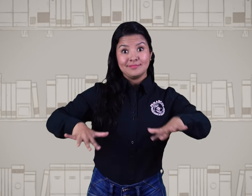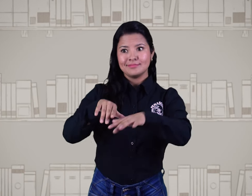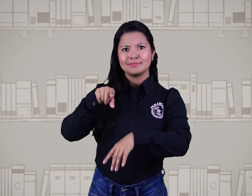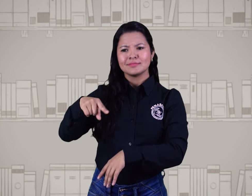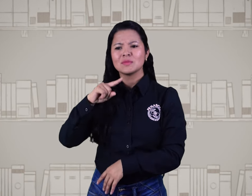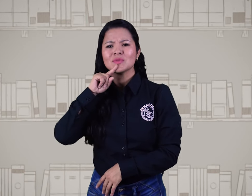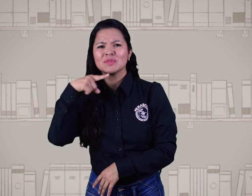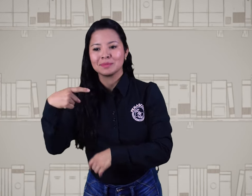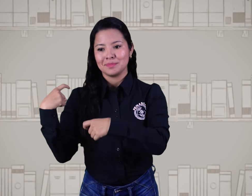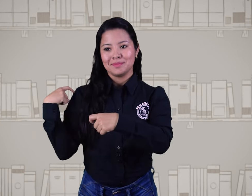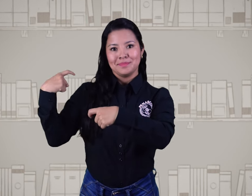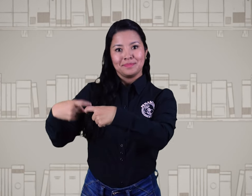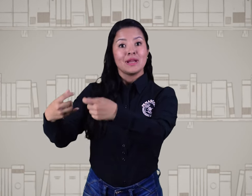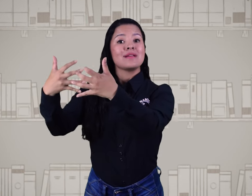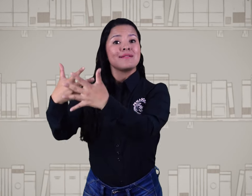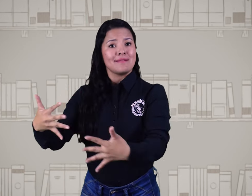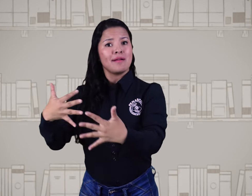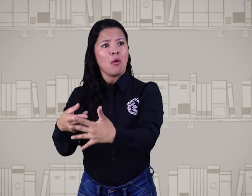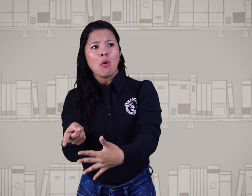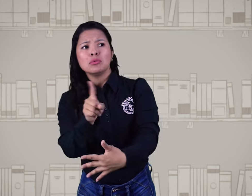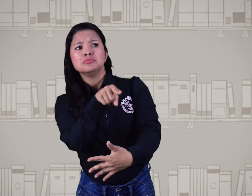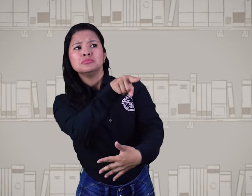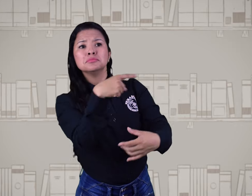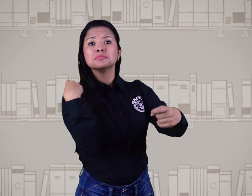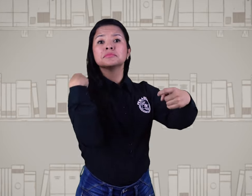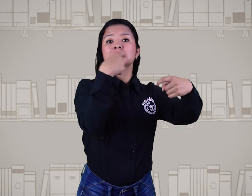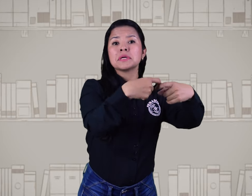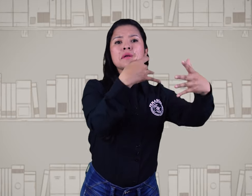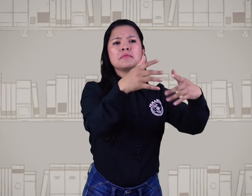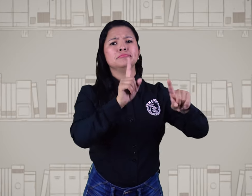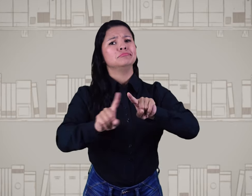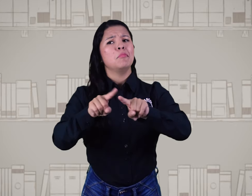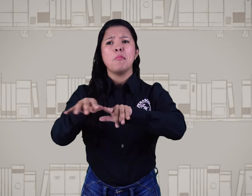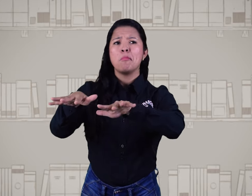Espacios de inmersión de una segunda lengua por medio de la lengua de señas.